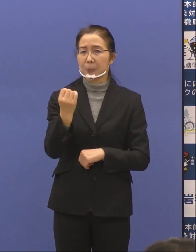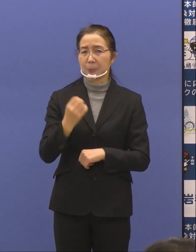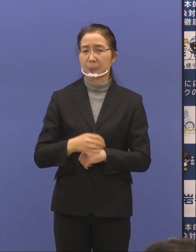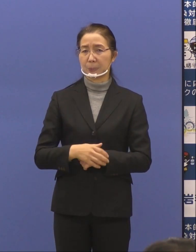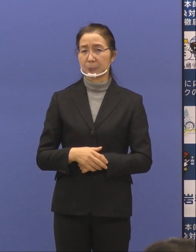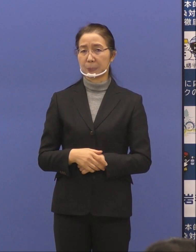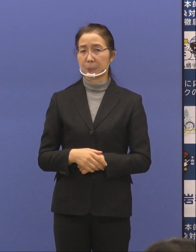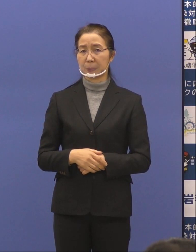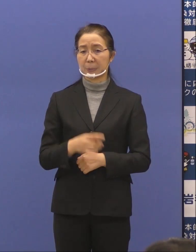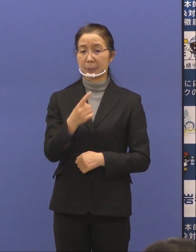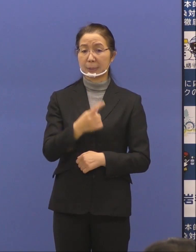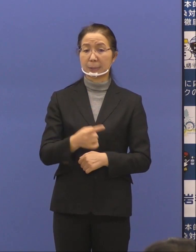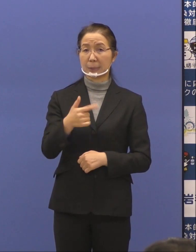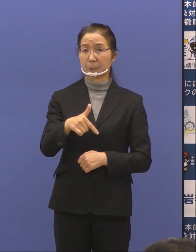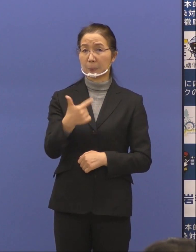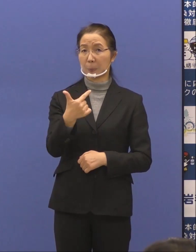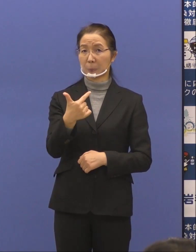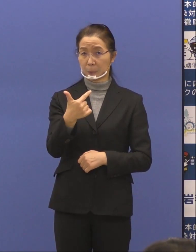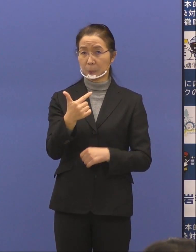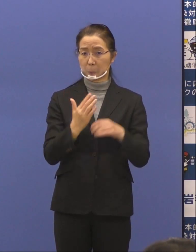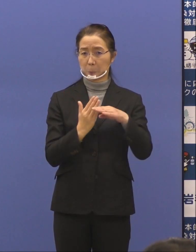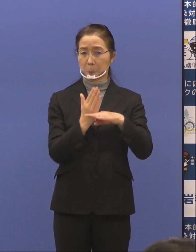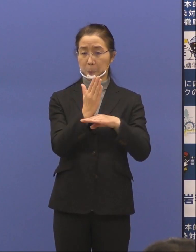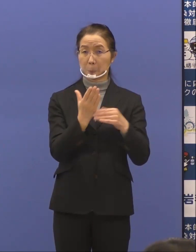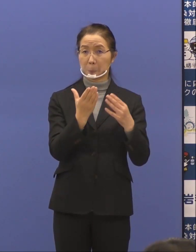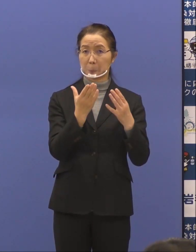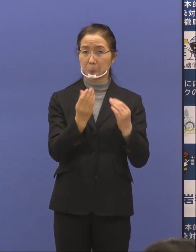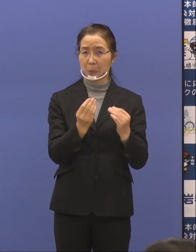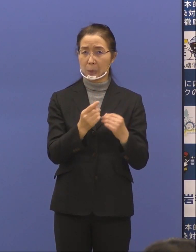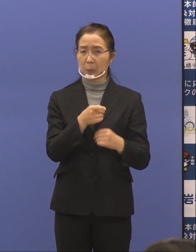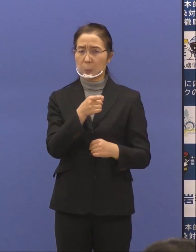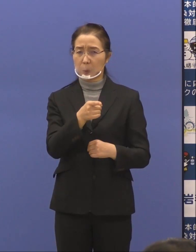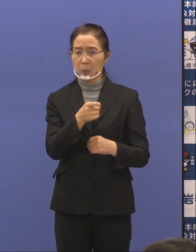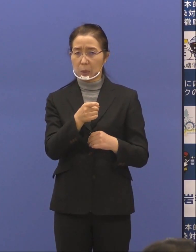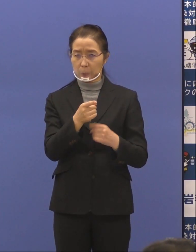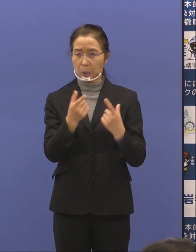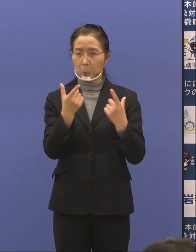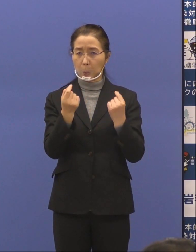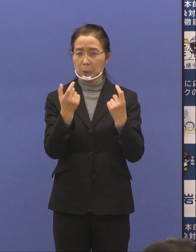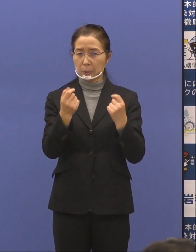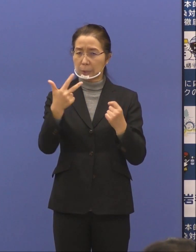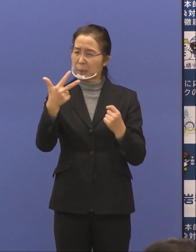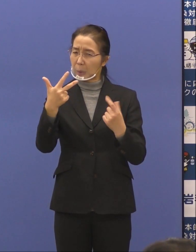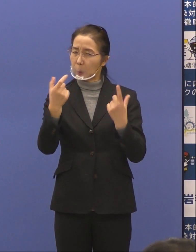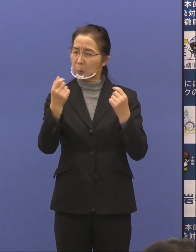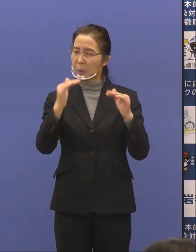、1600件を超えたというのはそこに近づいていくような